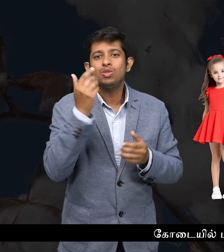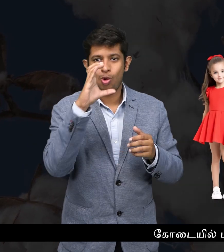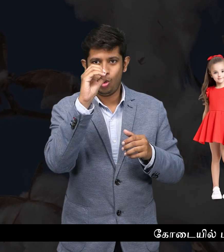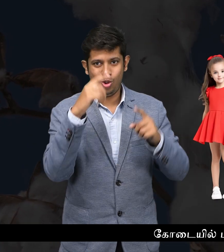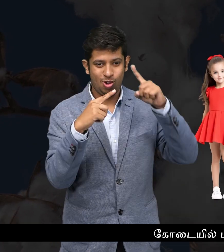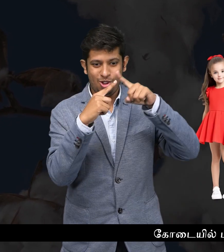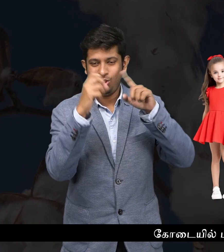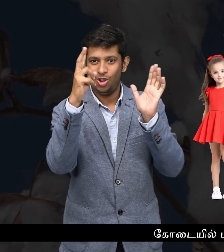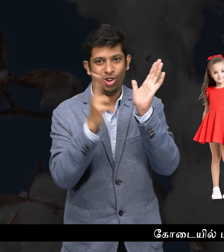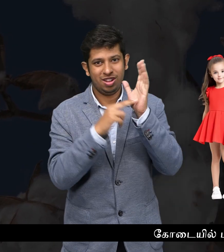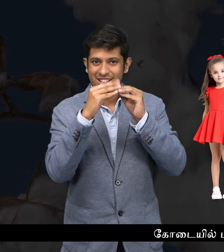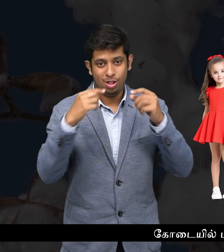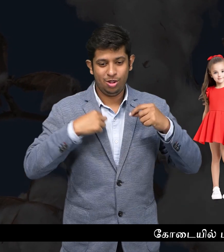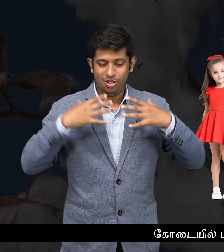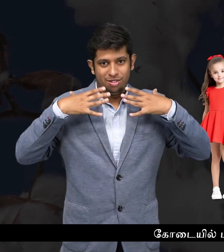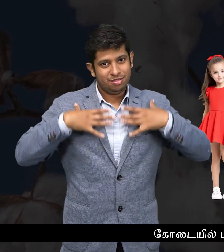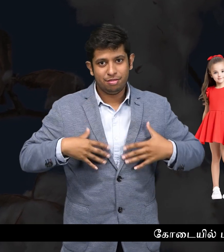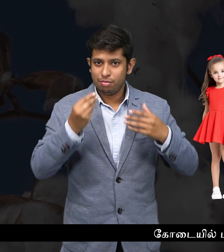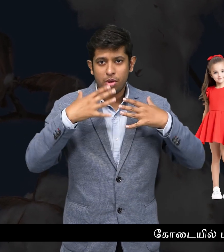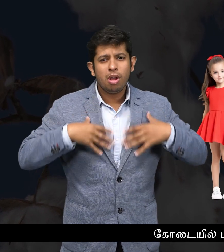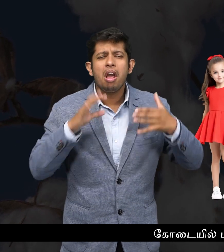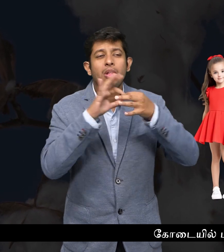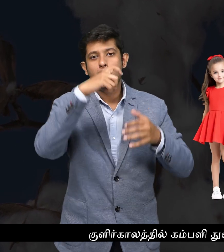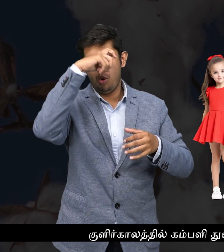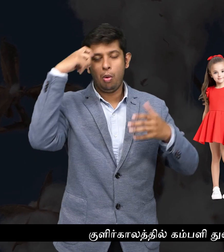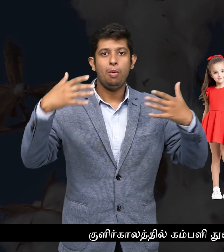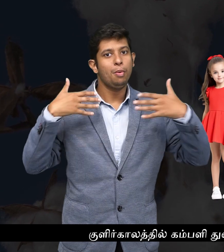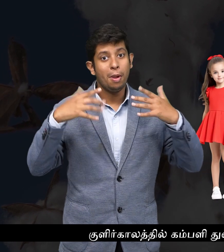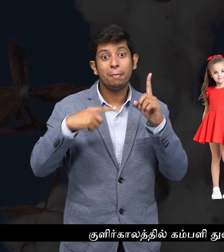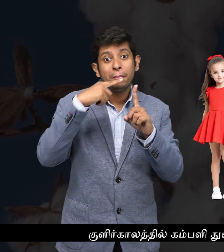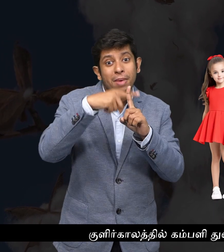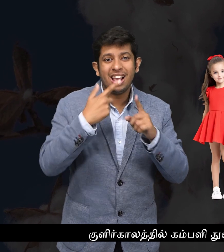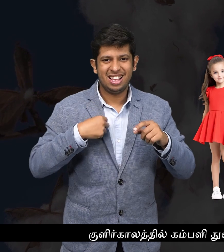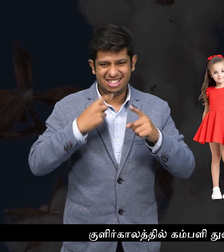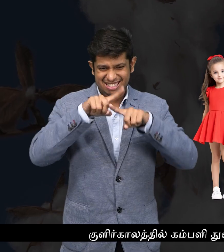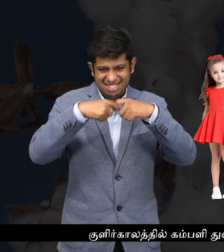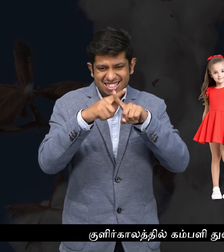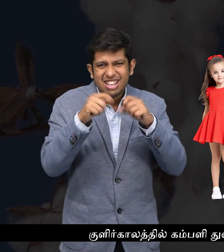கோடையில் பருத்தி துணிகளையும் குளிர்காலத்தில் கம்பளி துணிகளையும் பயன்படுத்துகிறோம்.